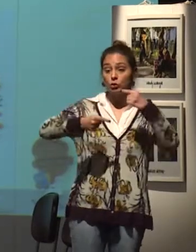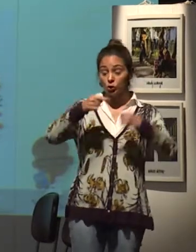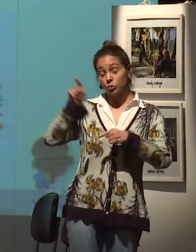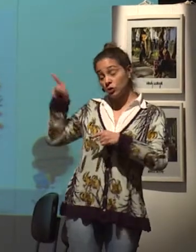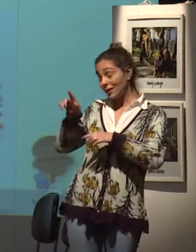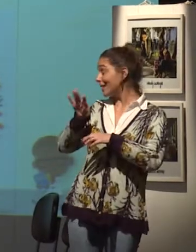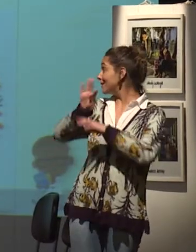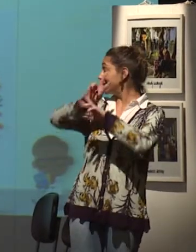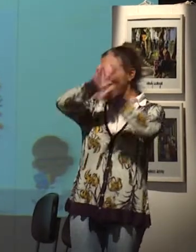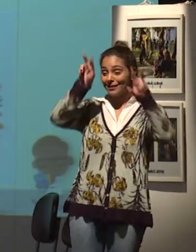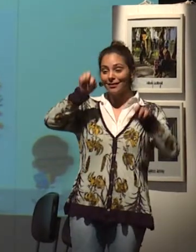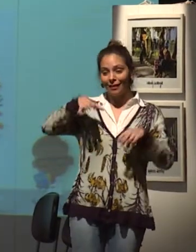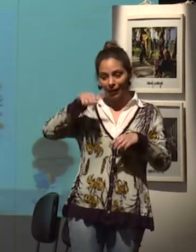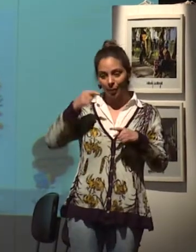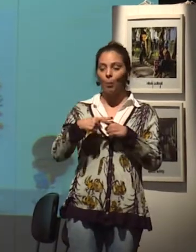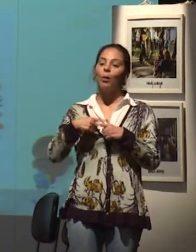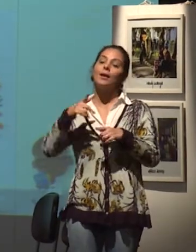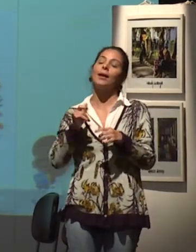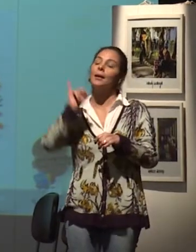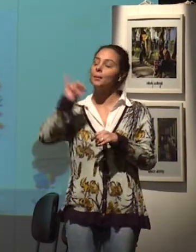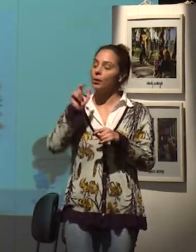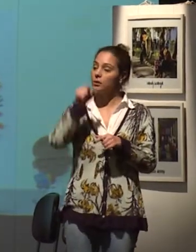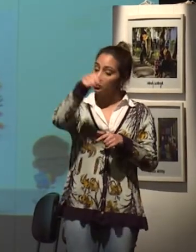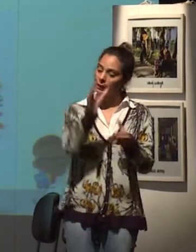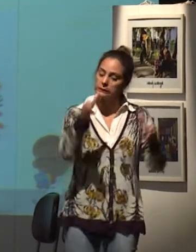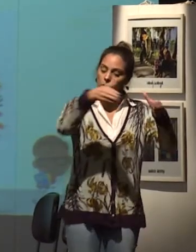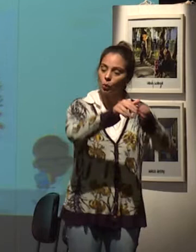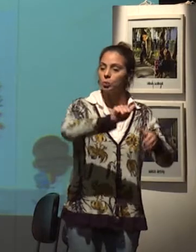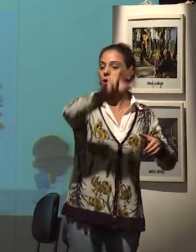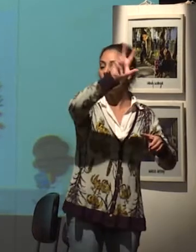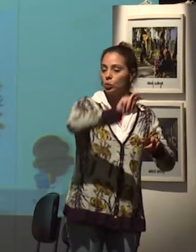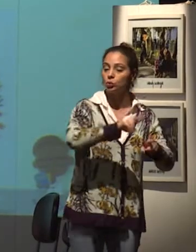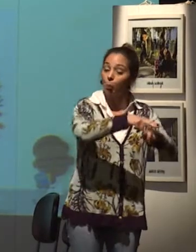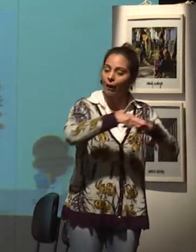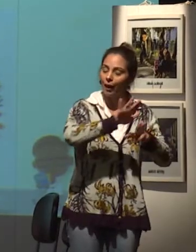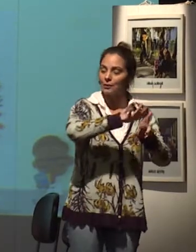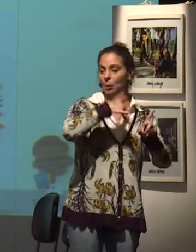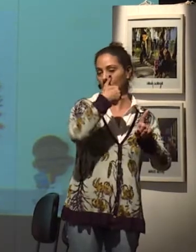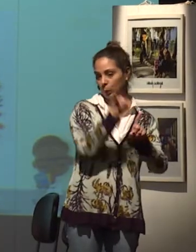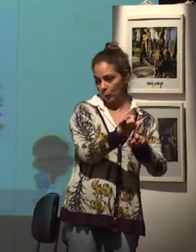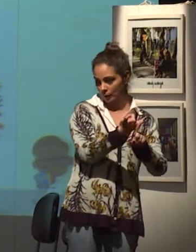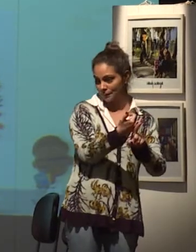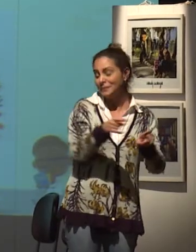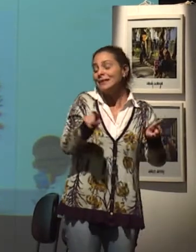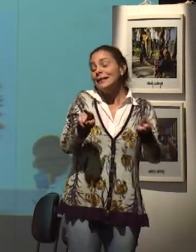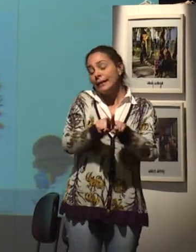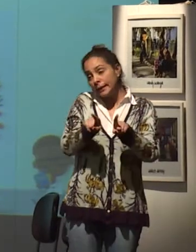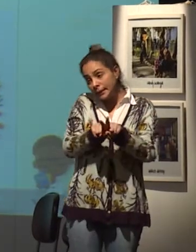O segundo é discutir o tema, porque é importante nessa turma especificamente pelo